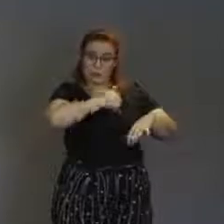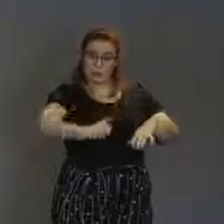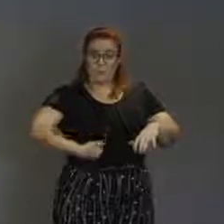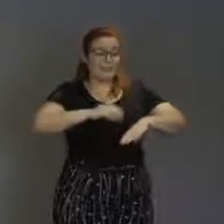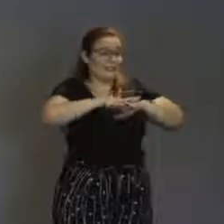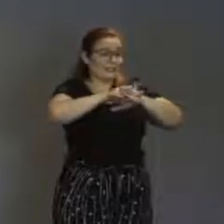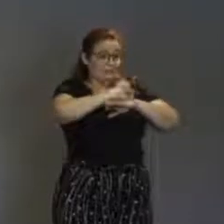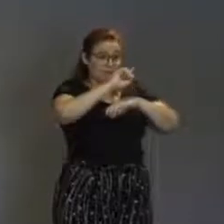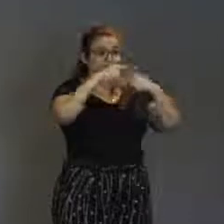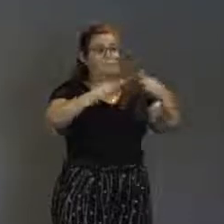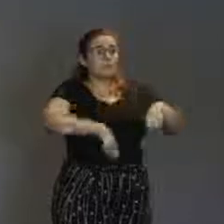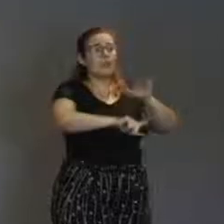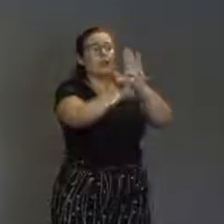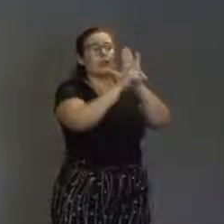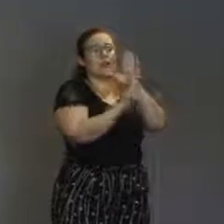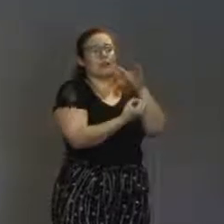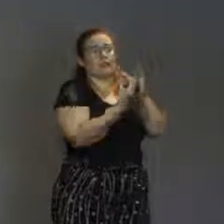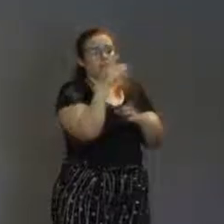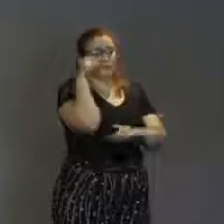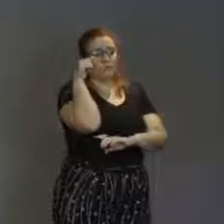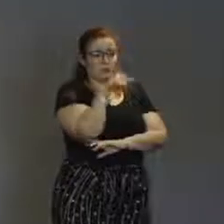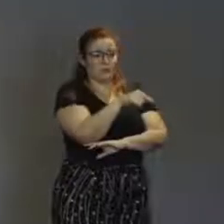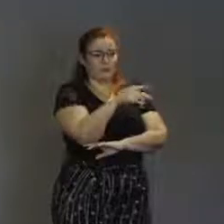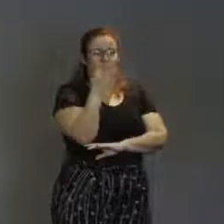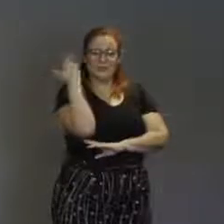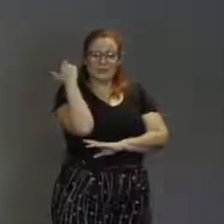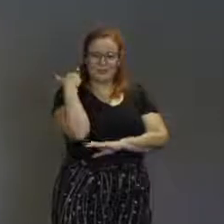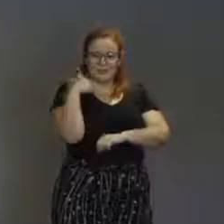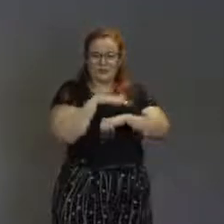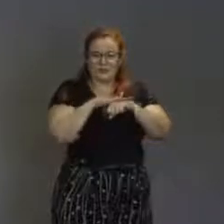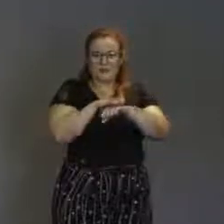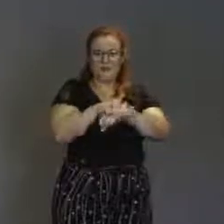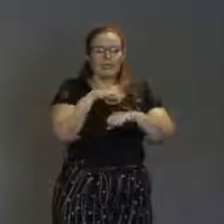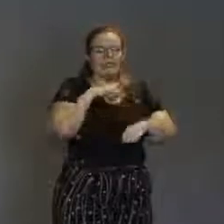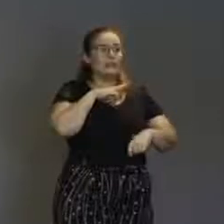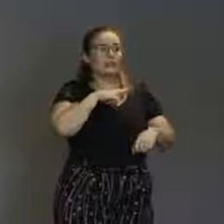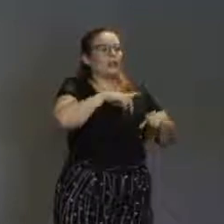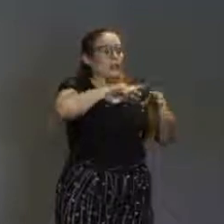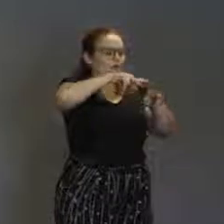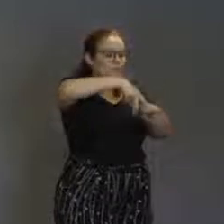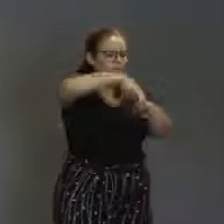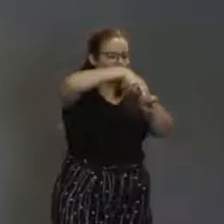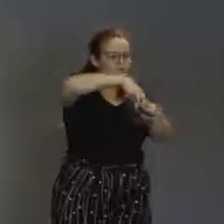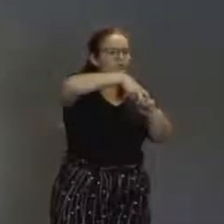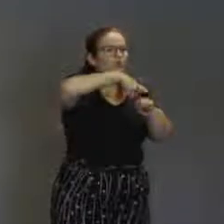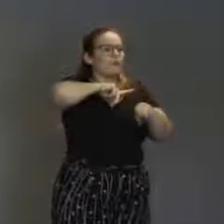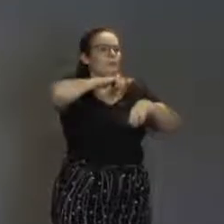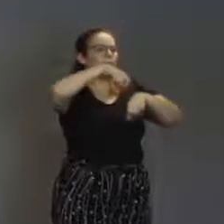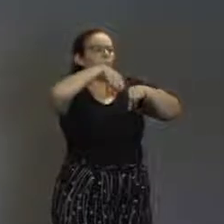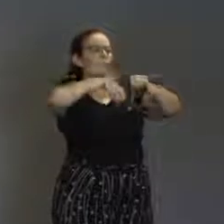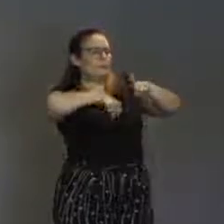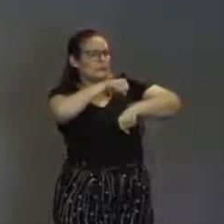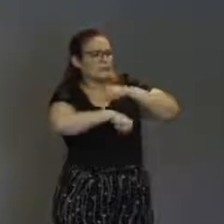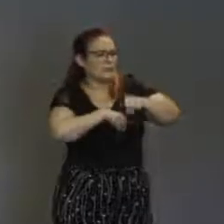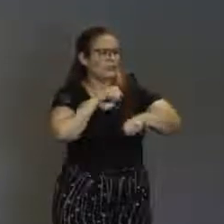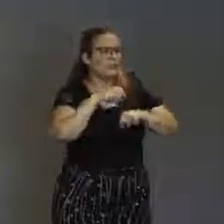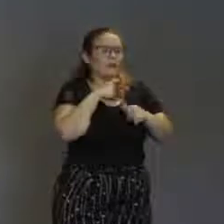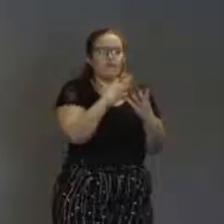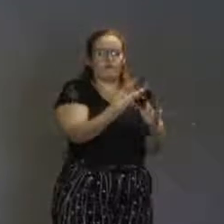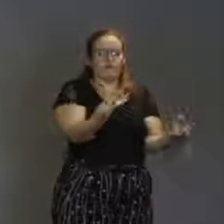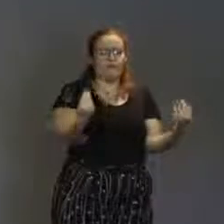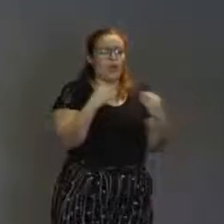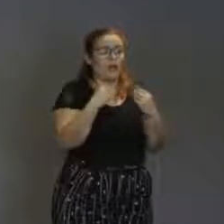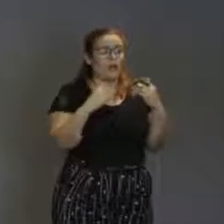regular. A gente está aí, a gente estava até conversando mais cedo, tem patinete, tem bicicleta, tem um monte de coisa chegando. Não é nada feito pelo setor público, são